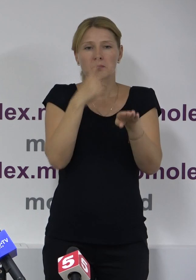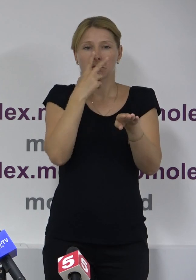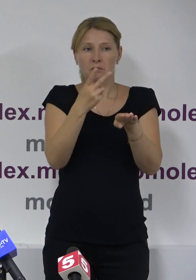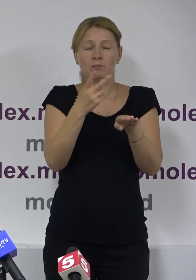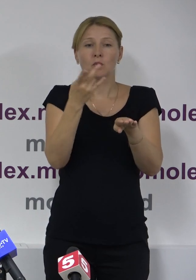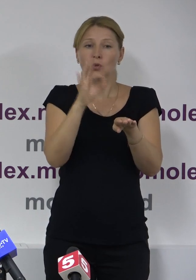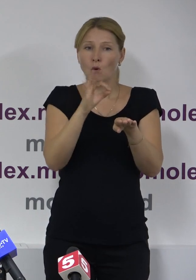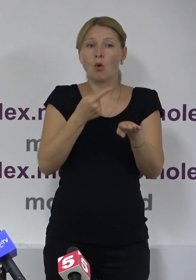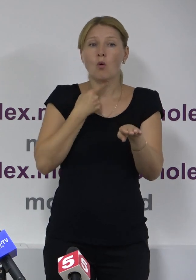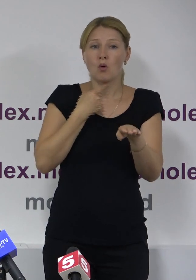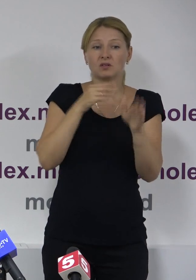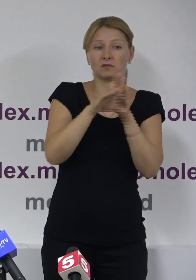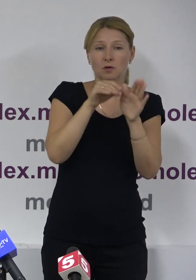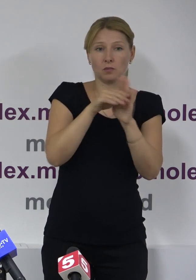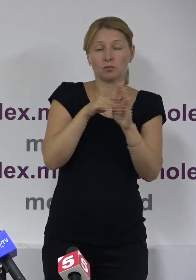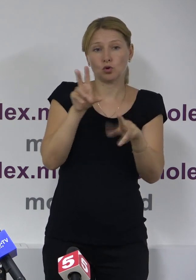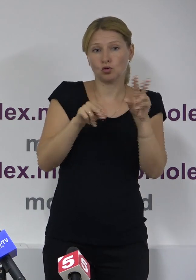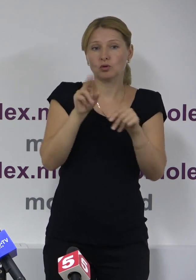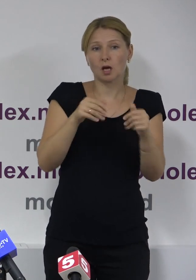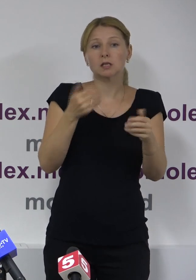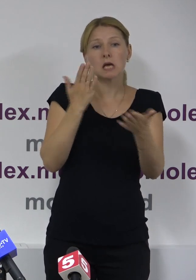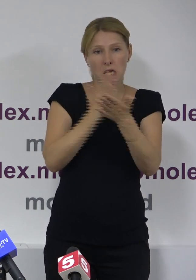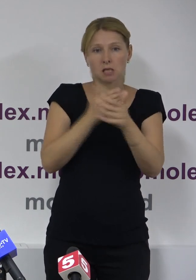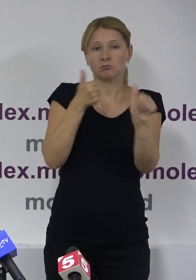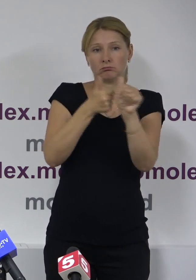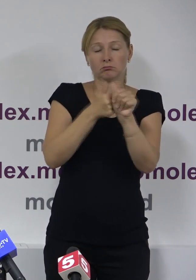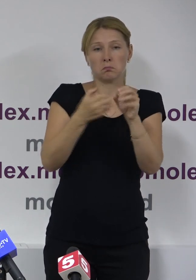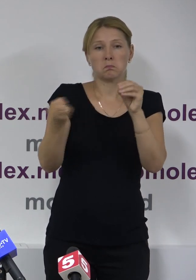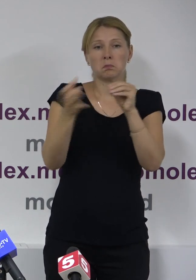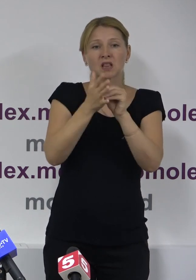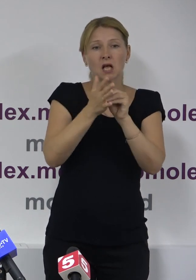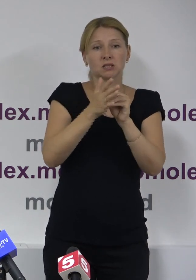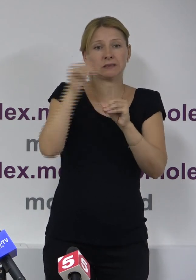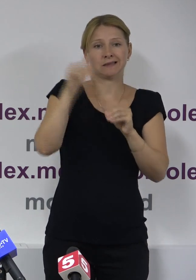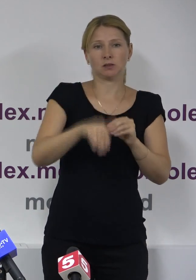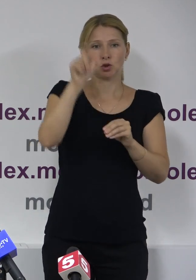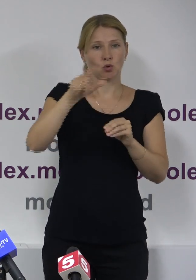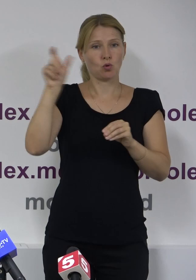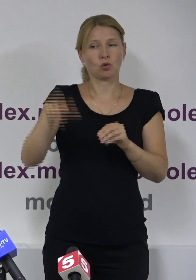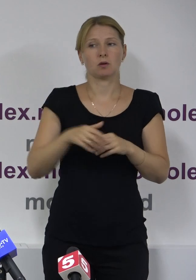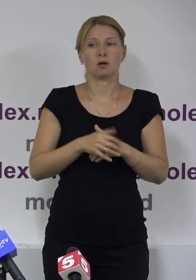al numărului de alegători de aproape 15.000 de persoane. În condițiile